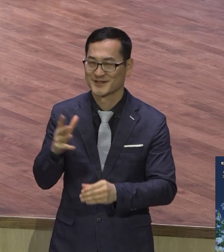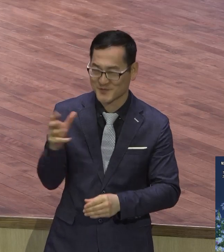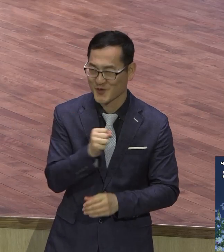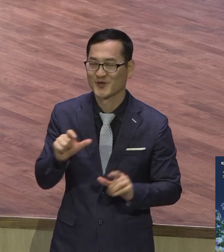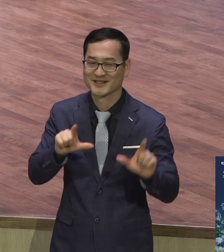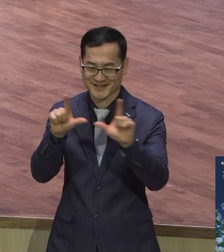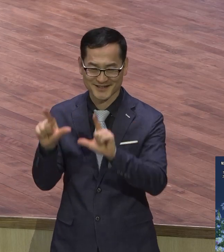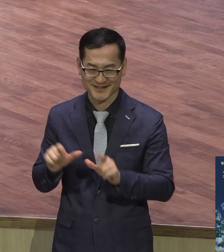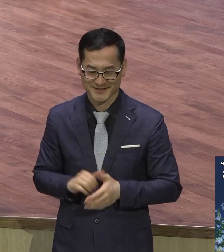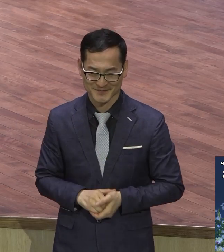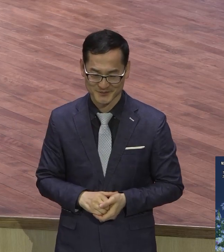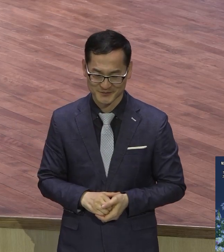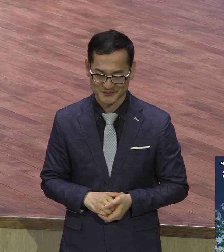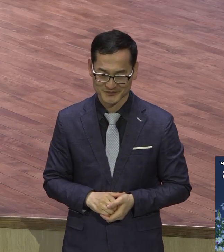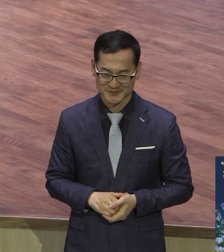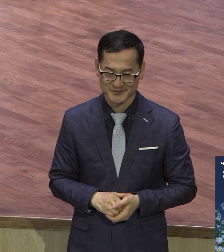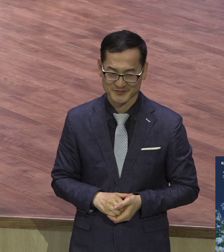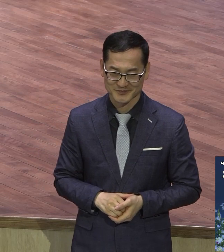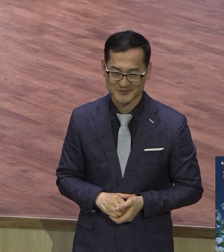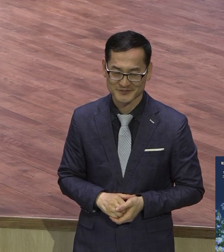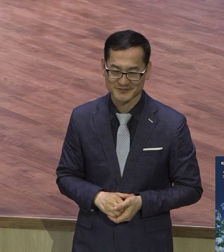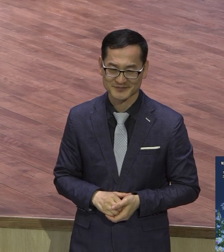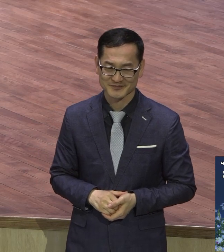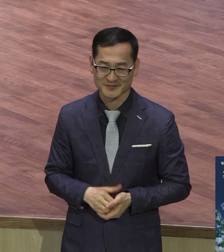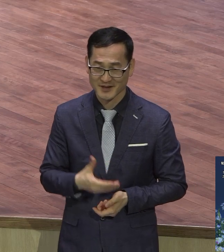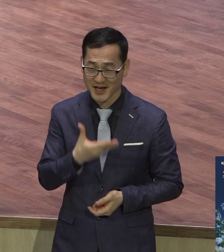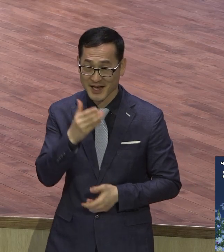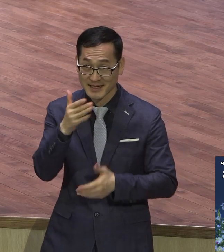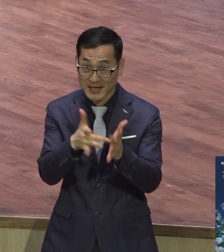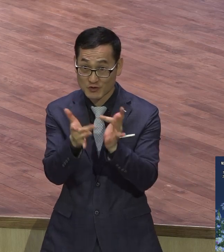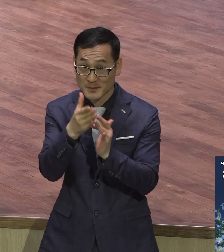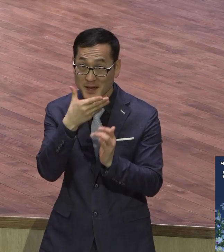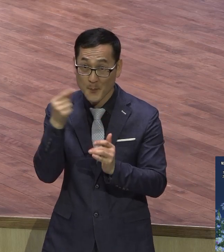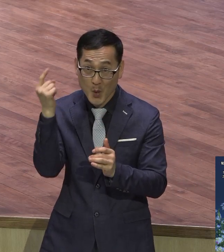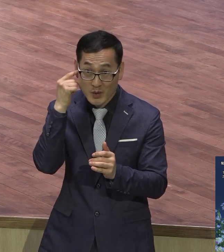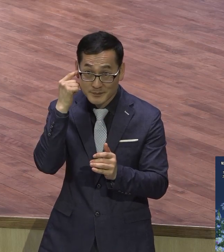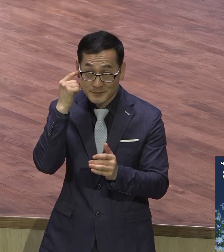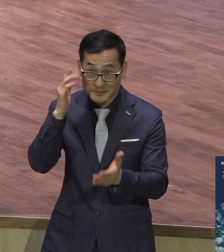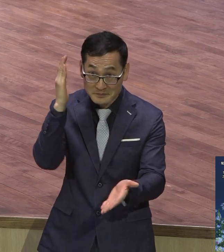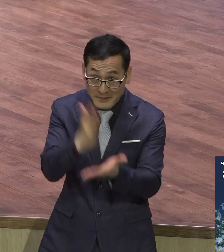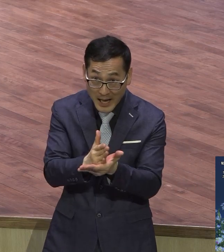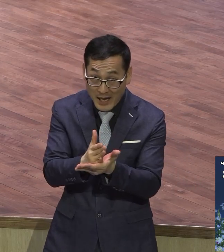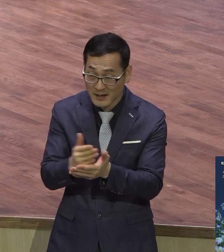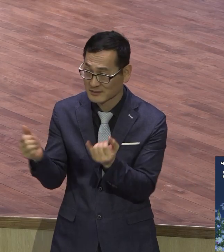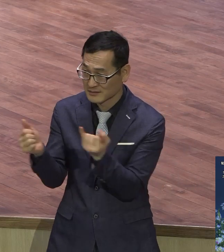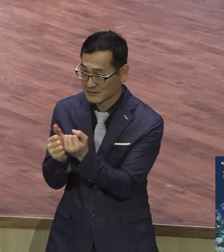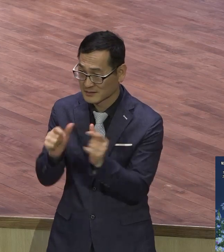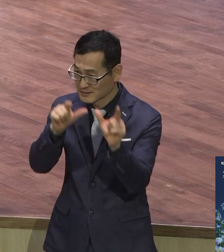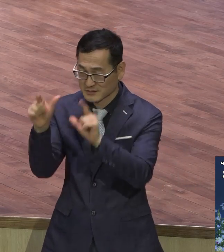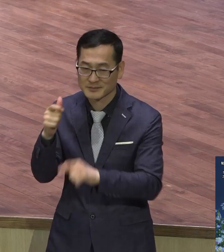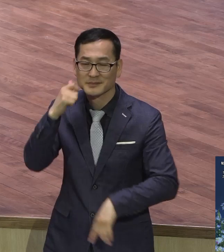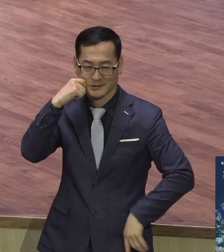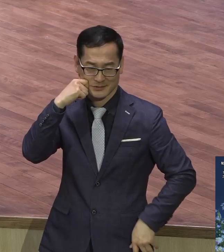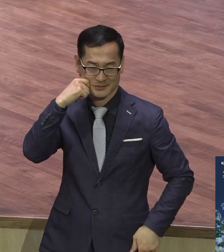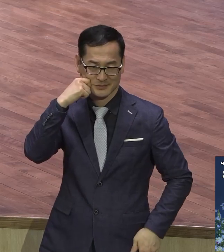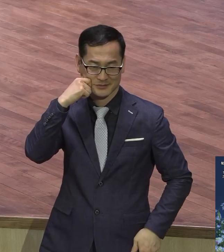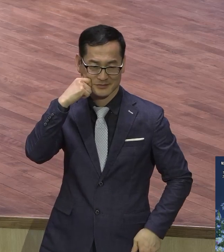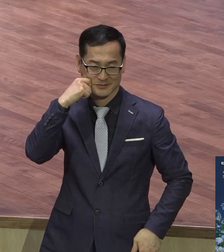보금적으로 보금이 아니면 진짜 아니에요. 보금적 관점에서